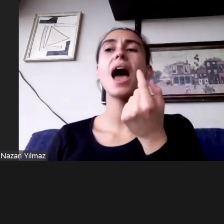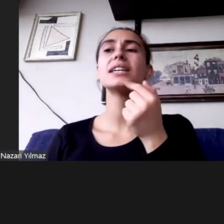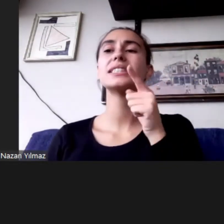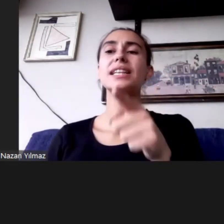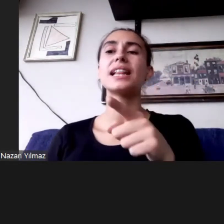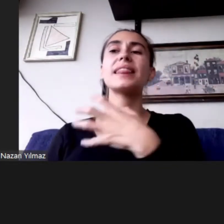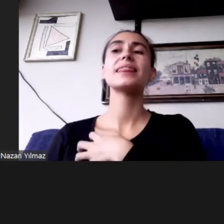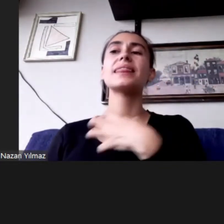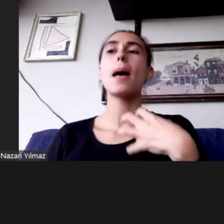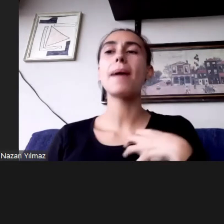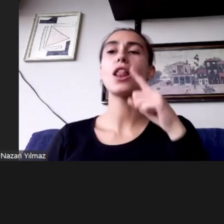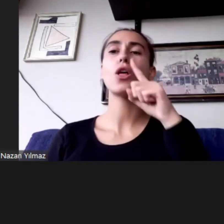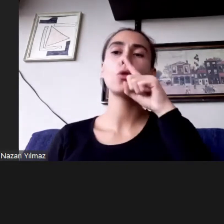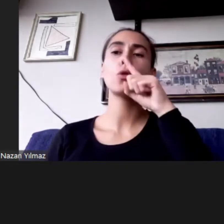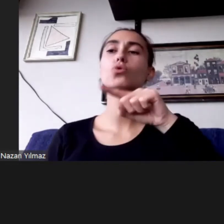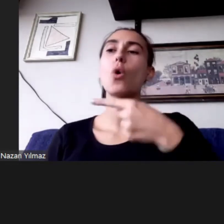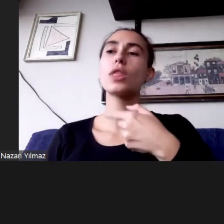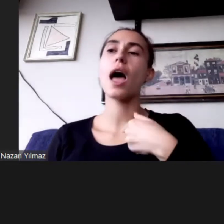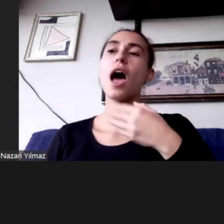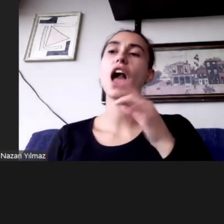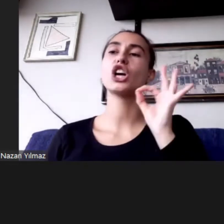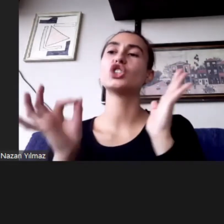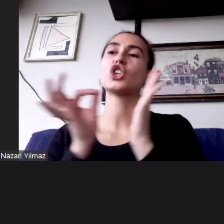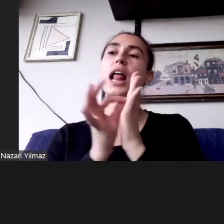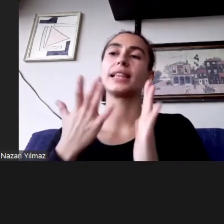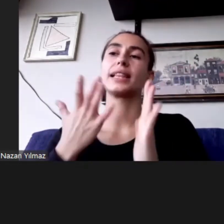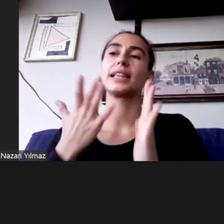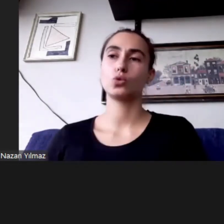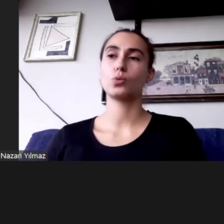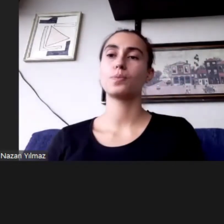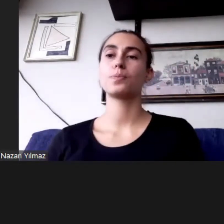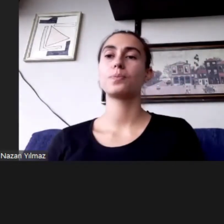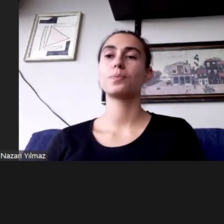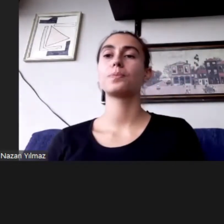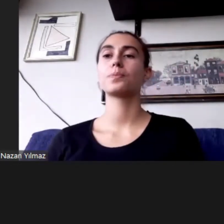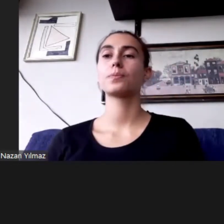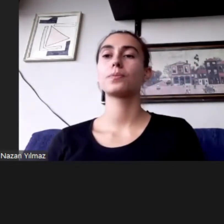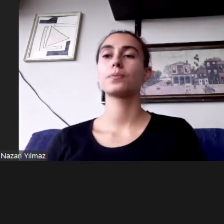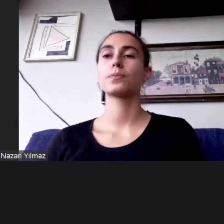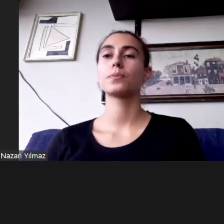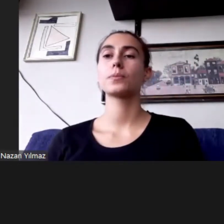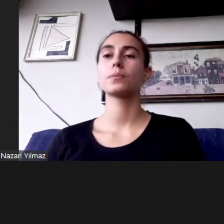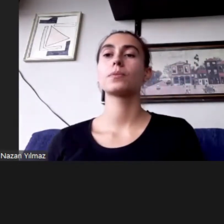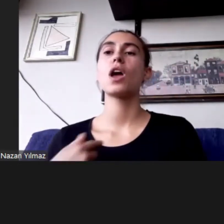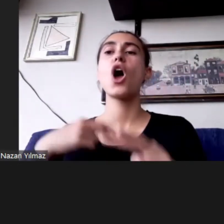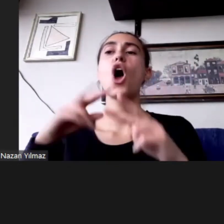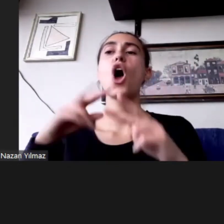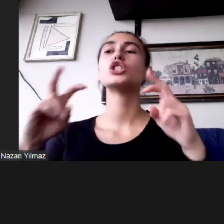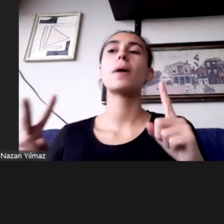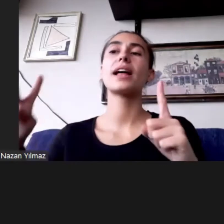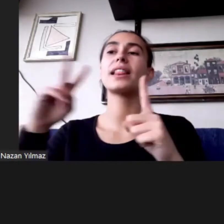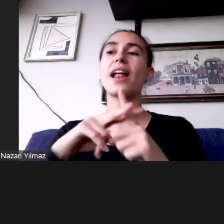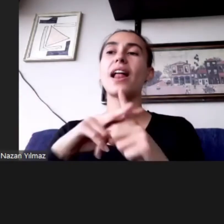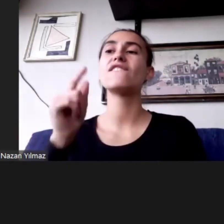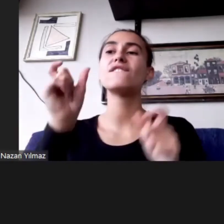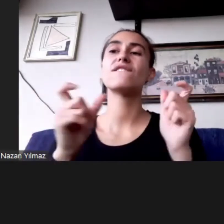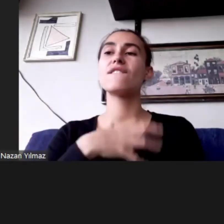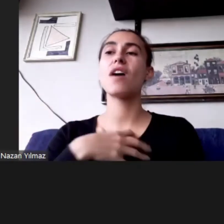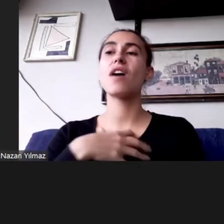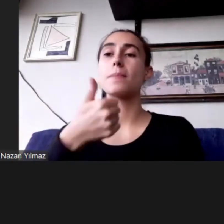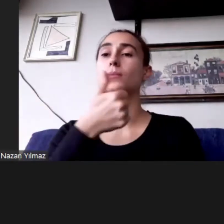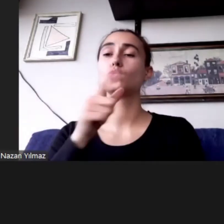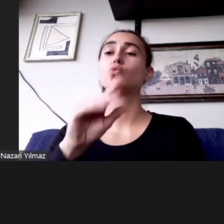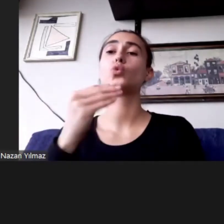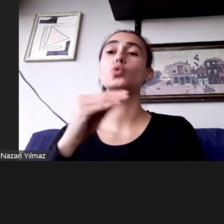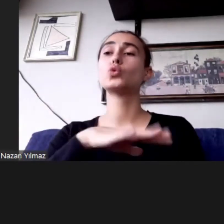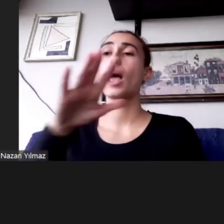temel birkaç noktaya işaret etmek istiyorum kabaca. Araştırmaya katılan velilerin tüm çocukların